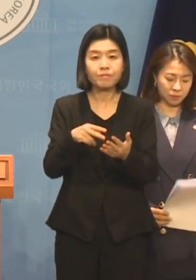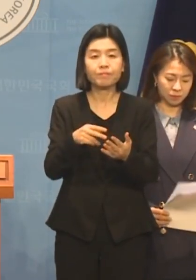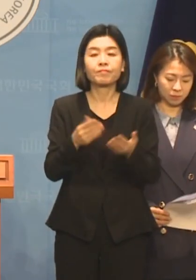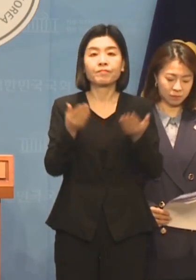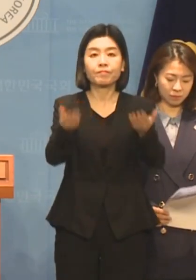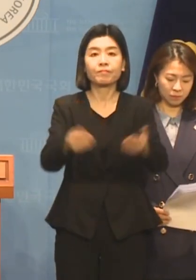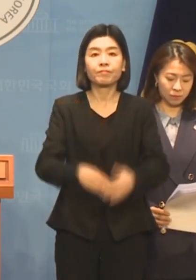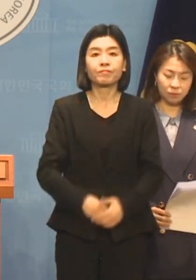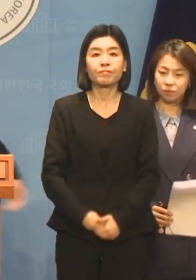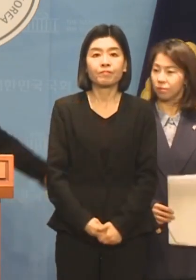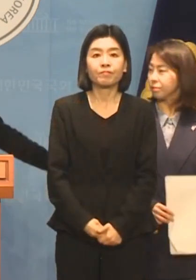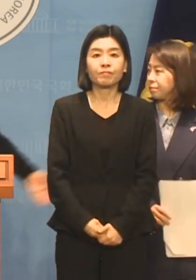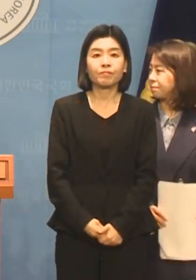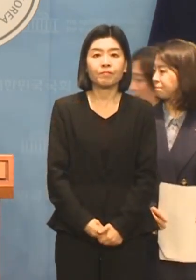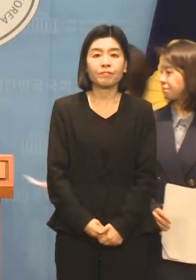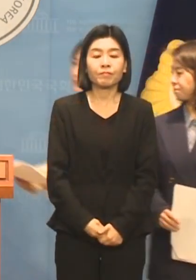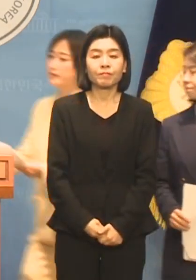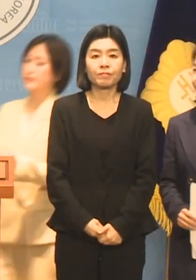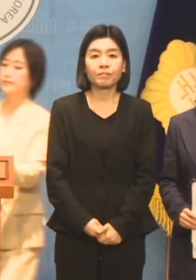들어가겠습니다.